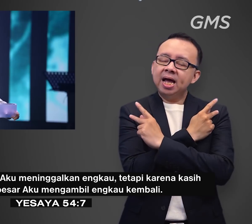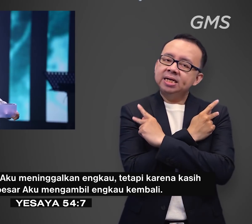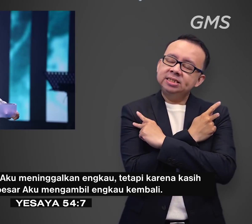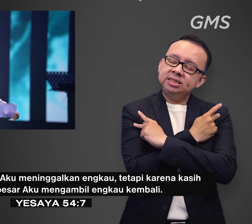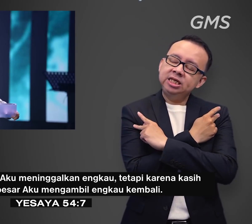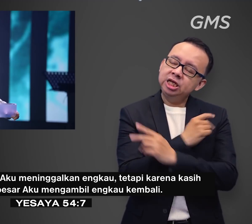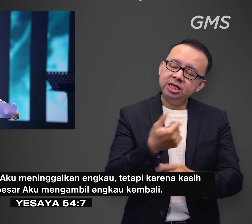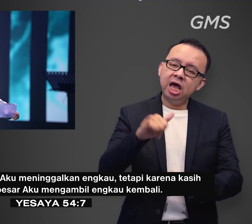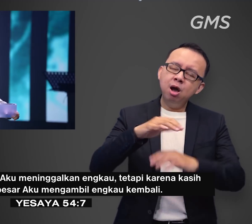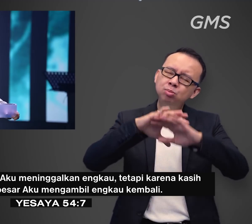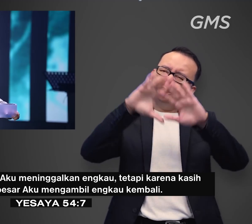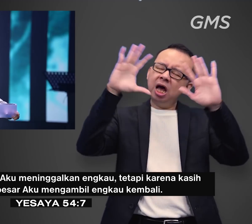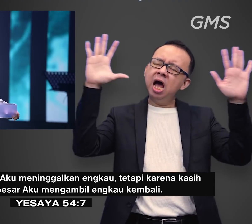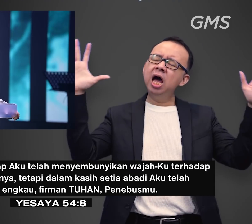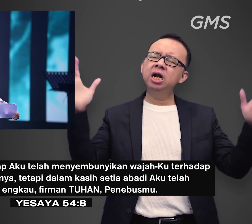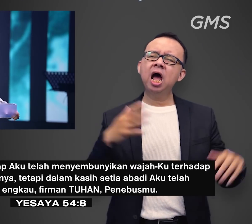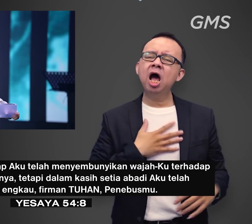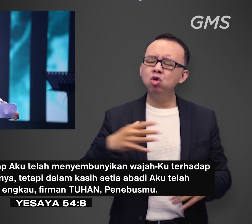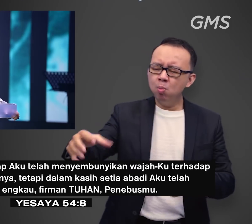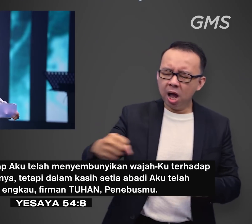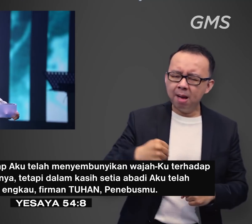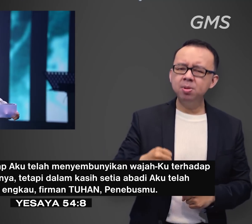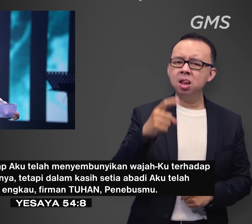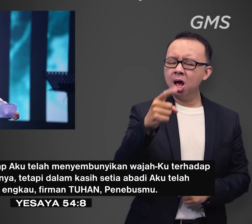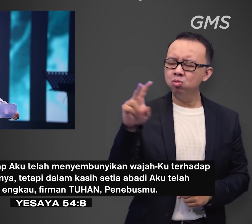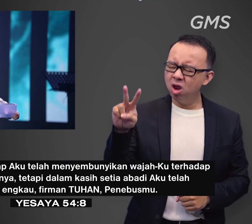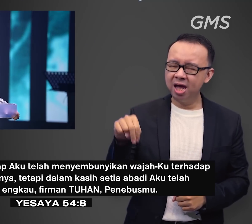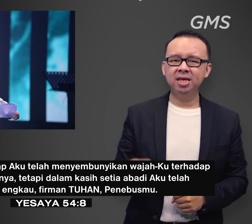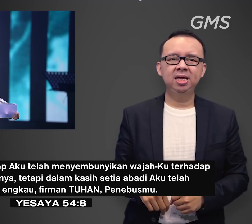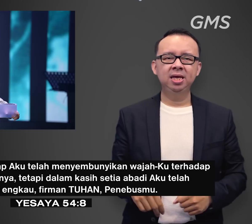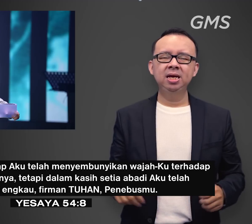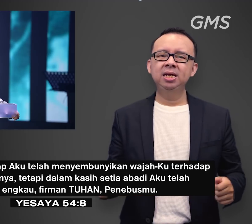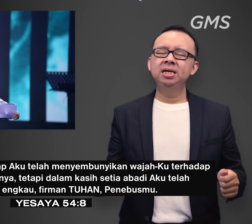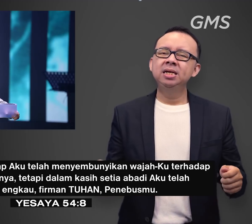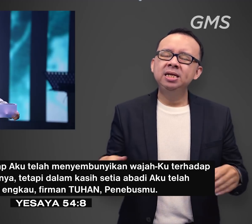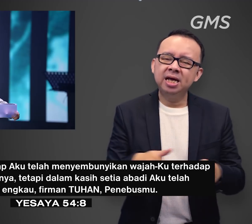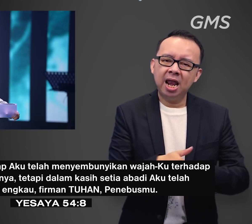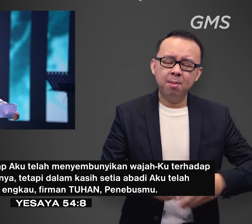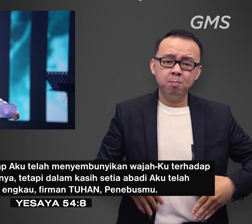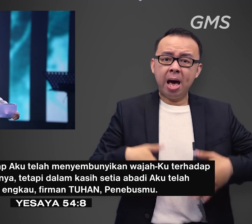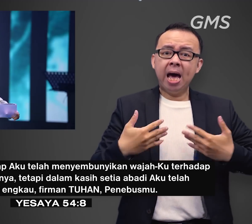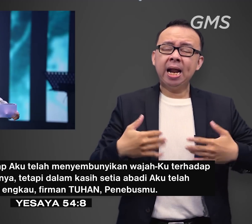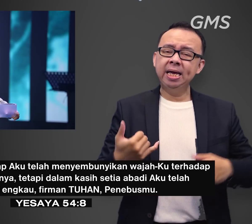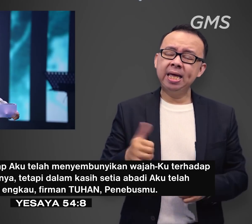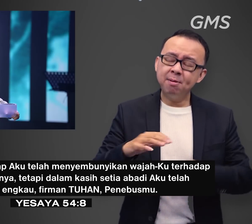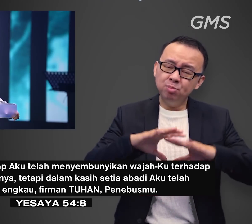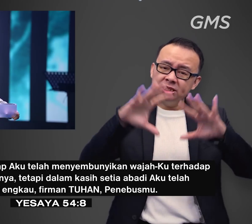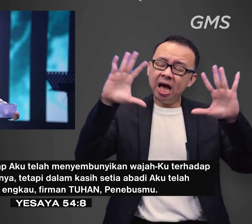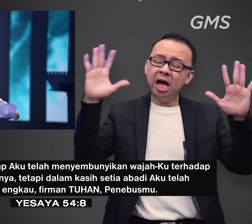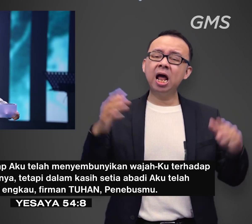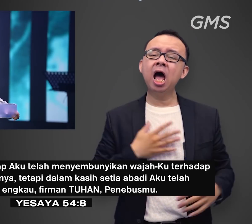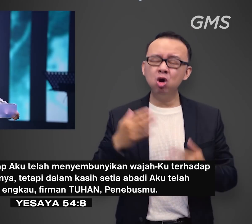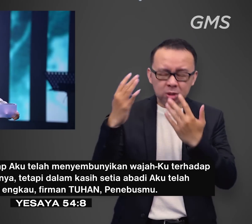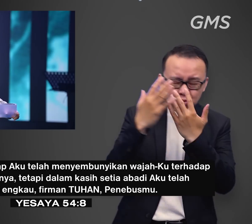besar, aku mengambil engkau kembali. Dalam murka yang meluap, aku telah menyembunyikan wajahku terhadap engkau